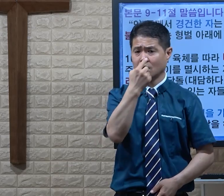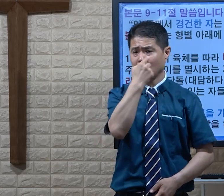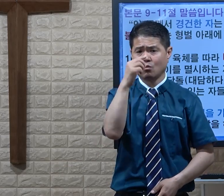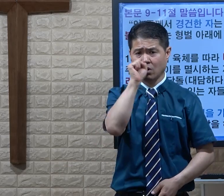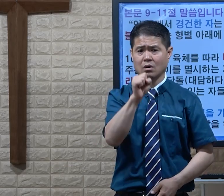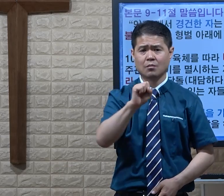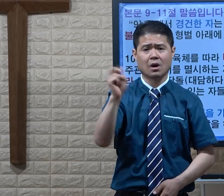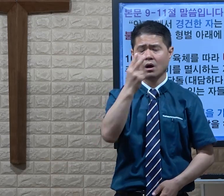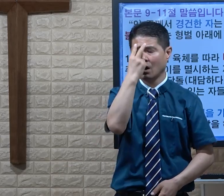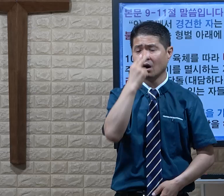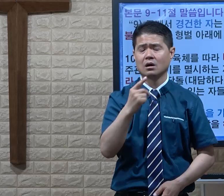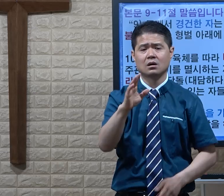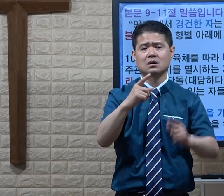이 맹인이 아니라